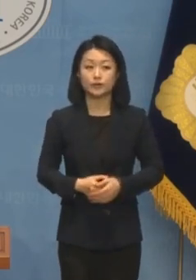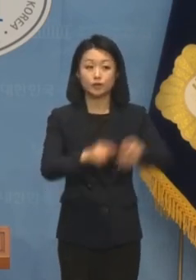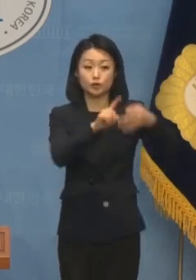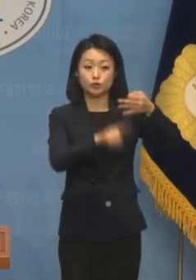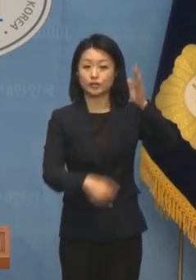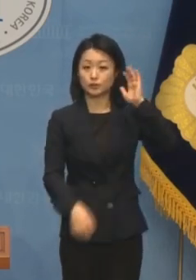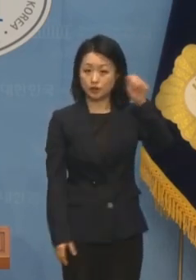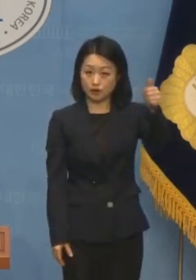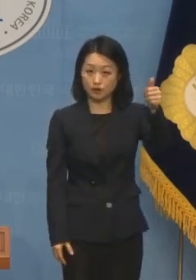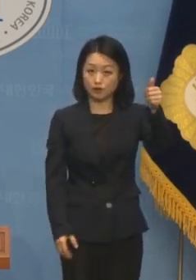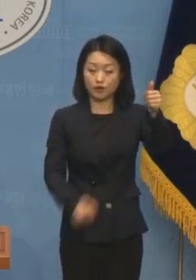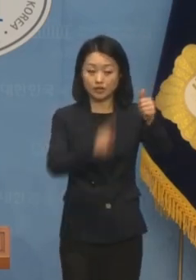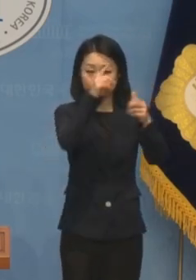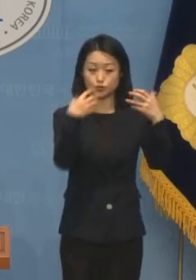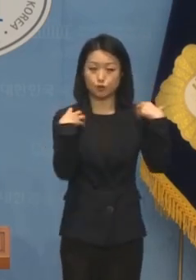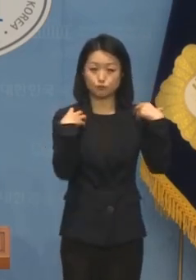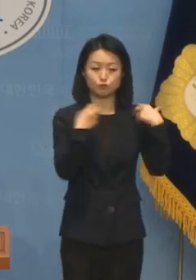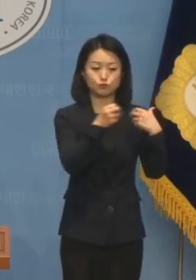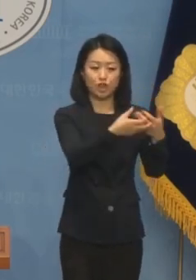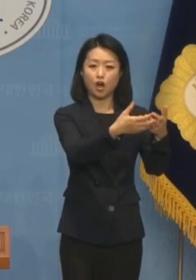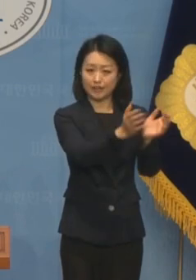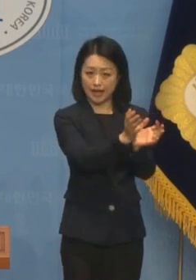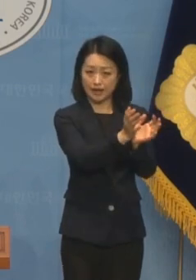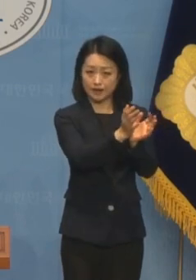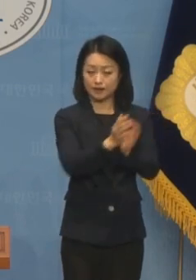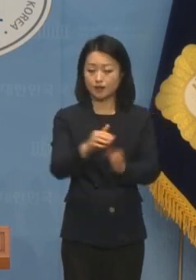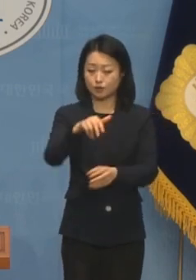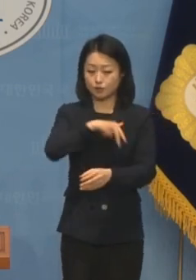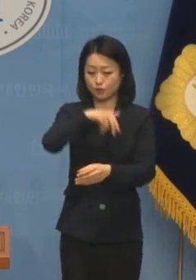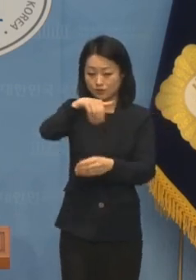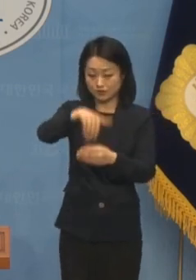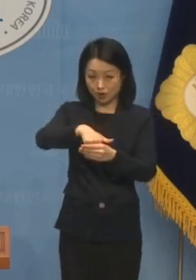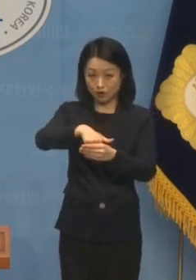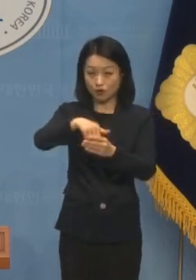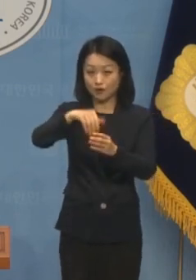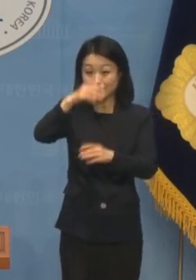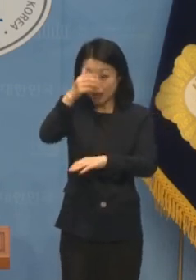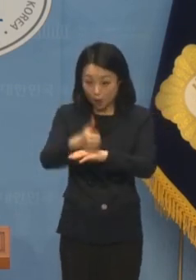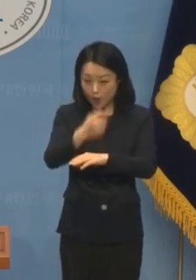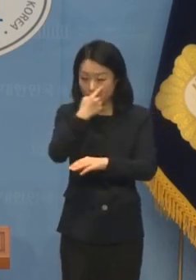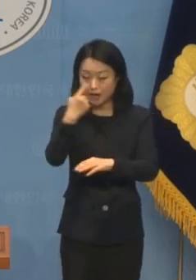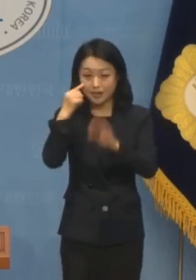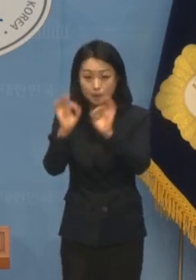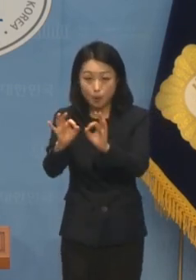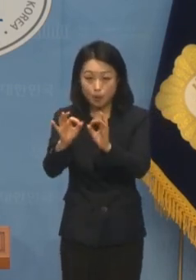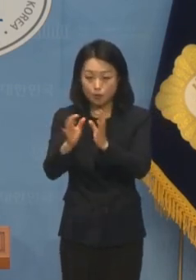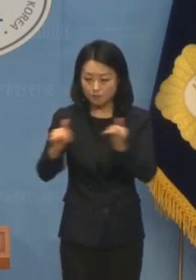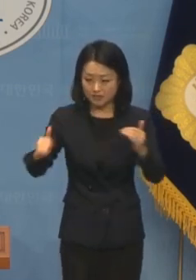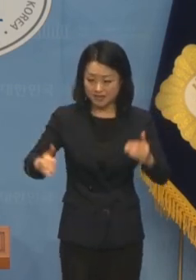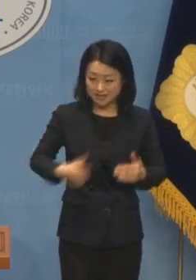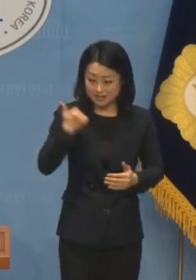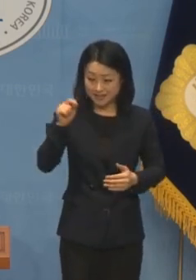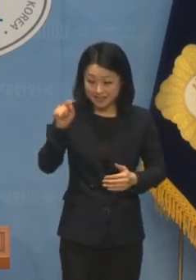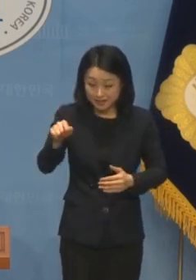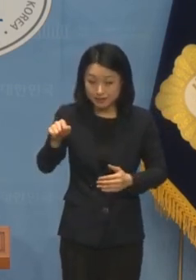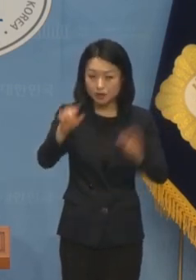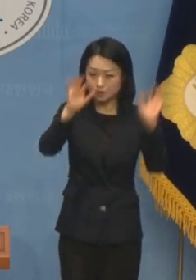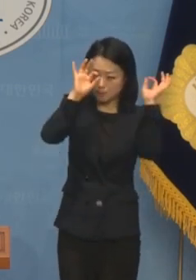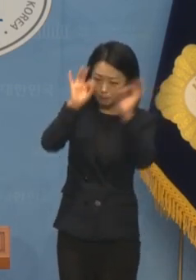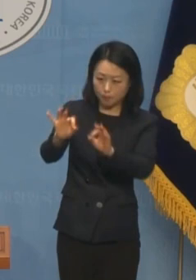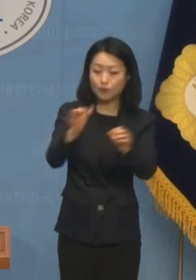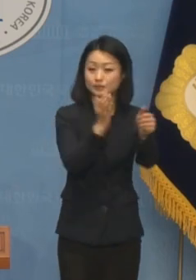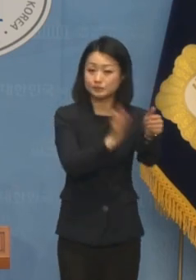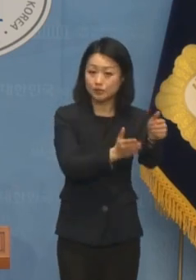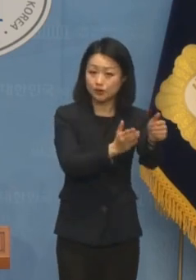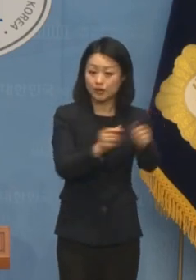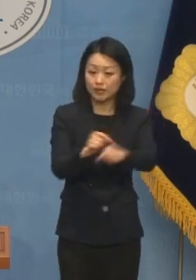윤석열 대통령과 정부 여당은 총선을 통해 확인된 국민의 성난 민심을 직시하고